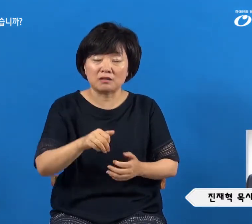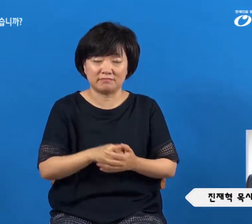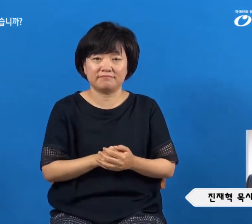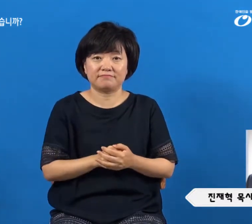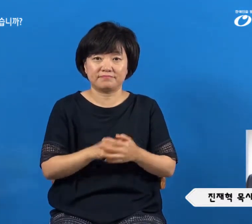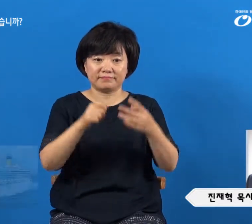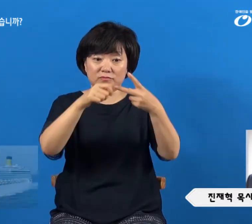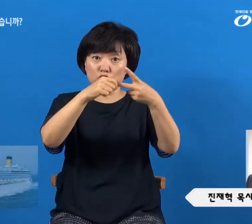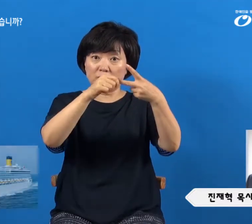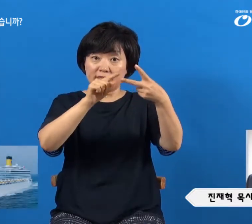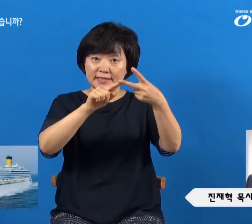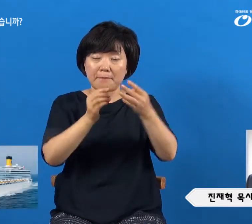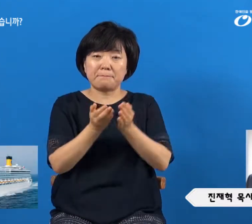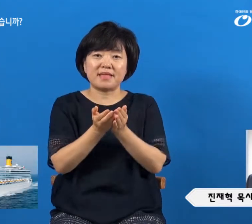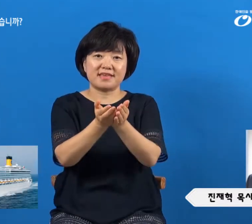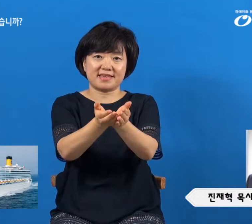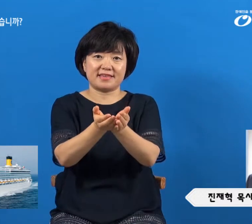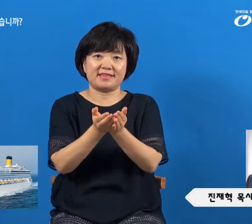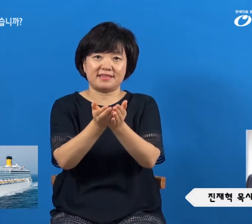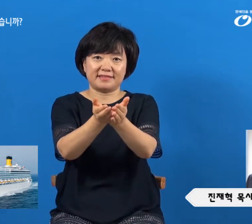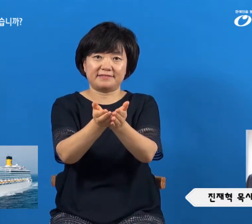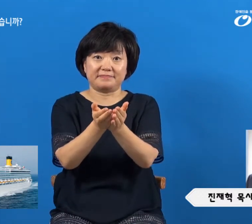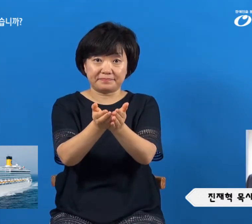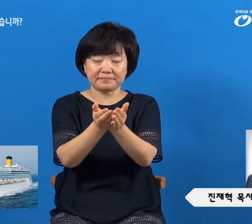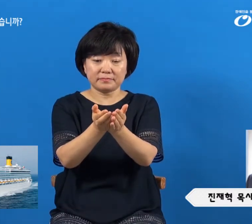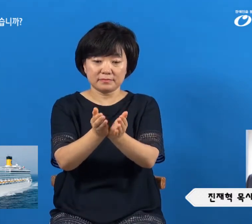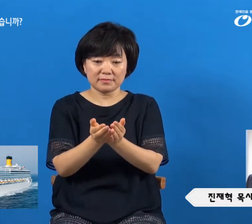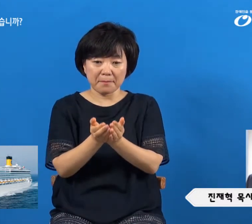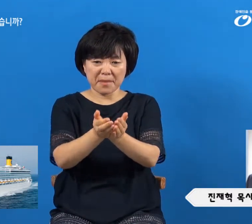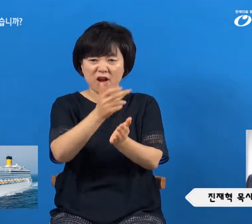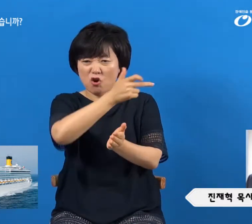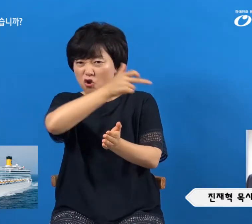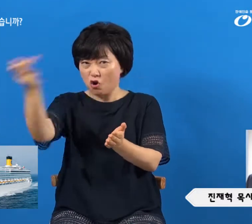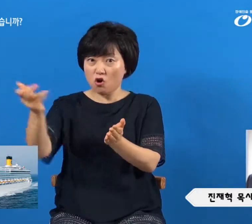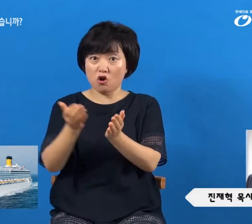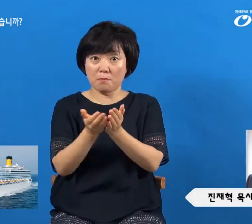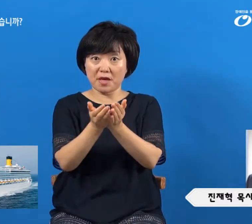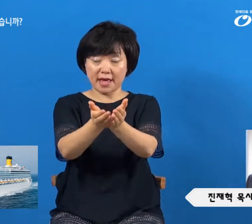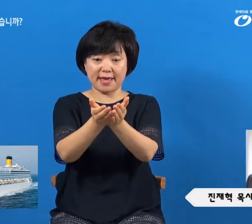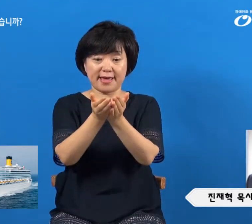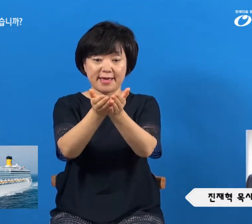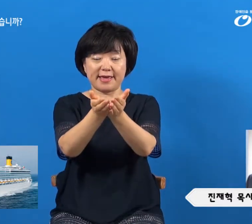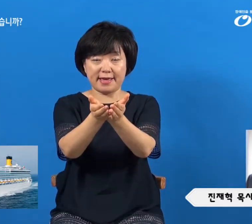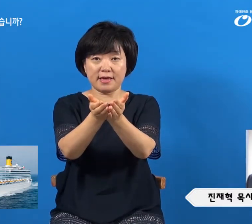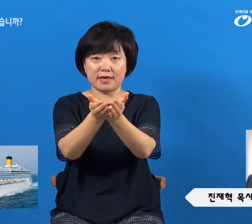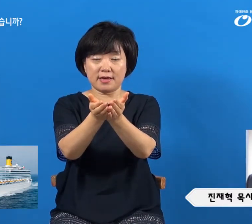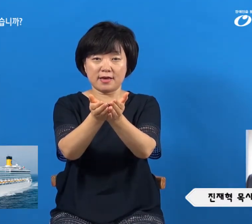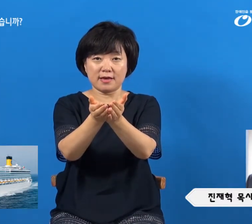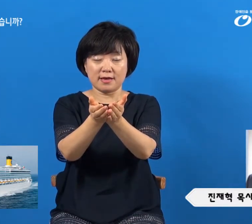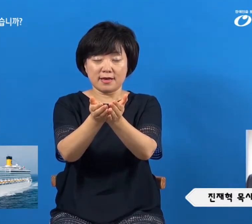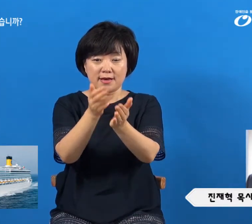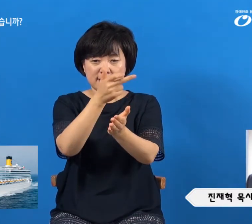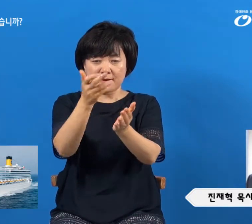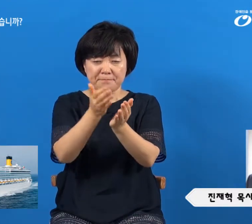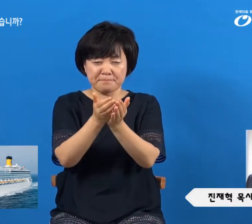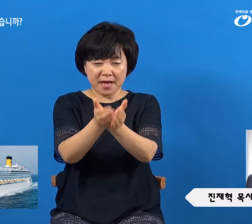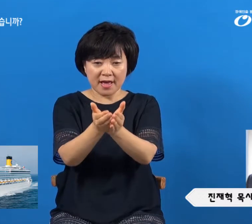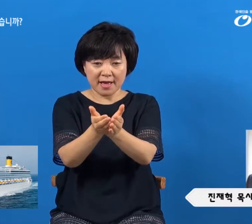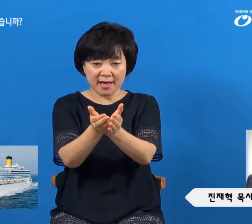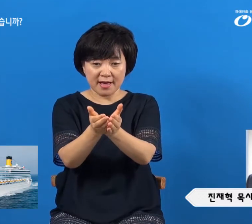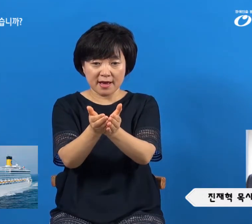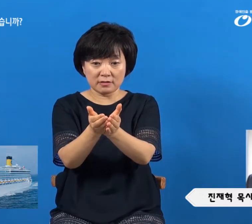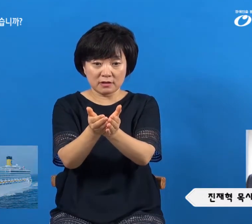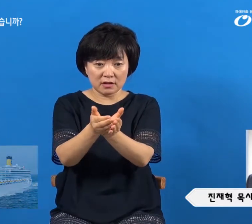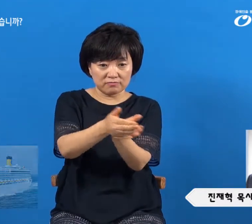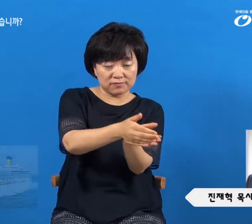번째 예를 배를 들어서 말씀합니다. 그 큰 배가 보입니다. 그러나 그 큰 배를